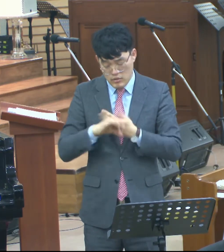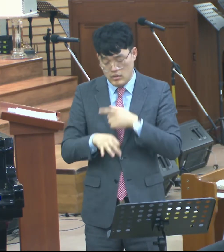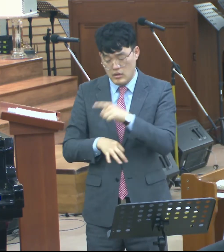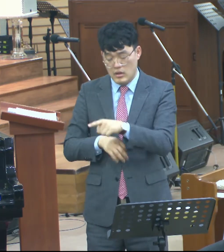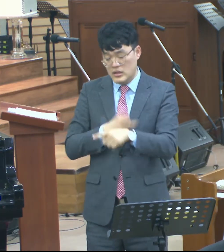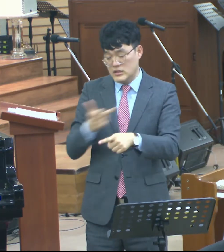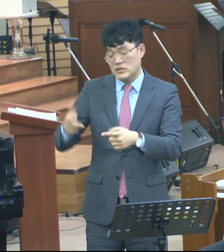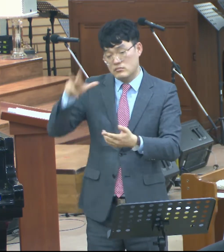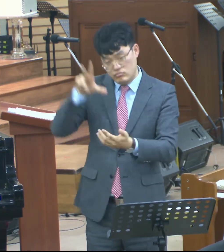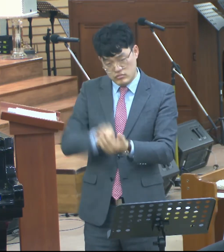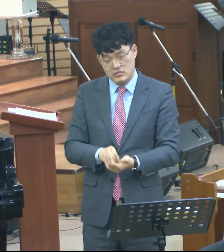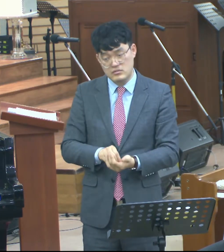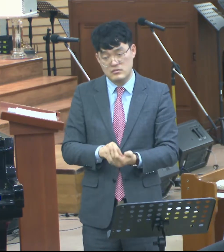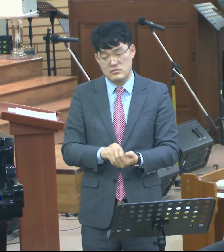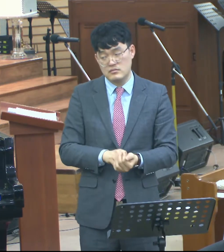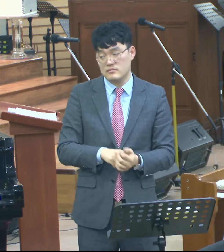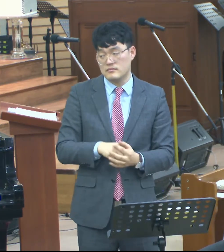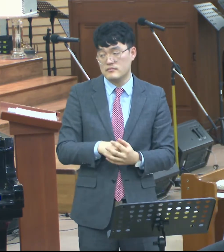다닌다면 출교시켜야 돼, 진짜.